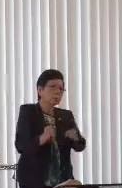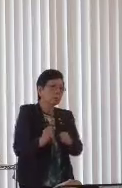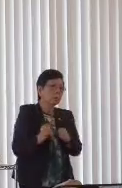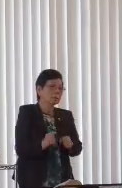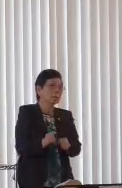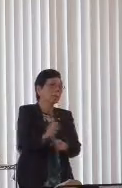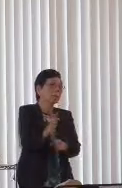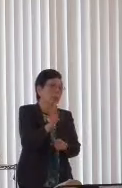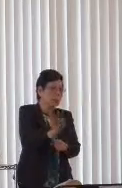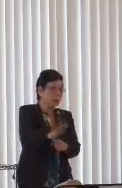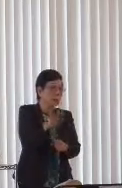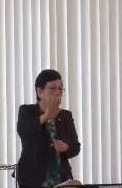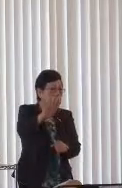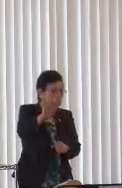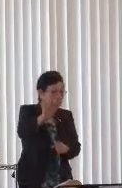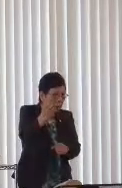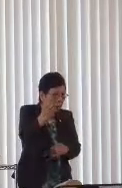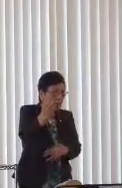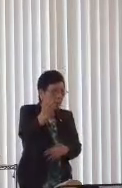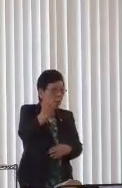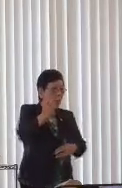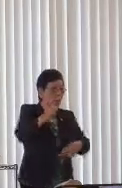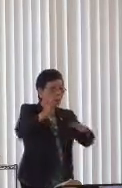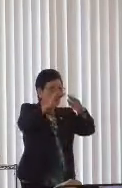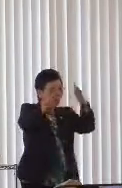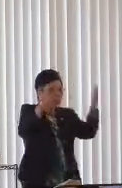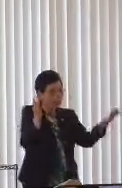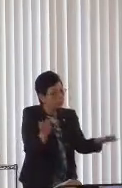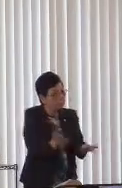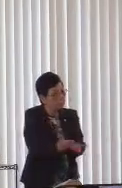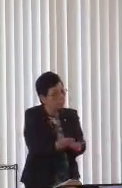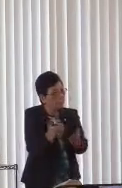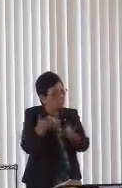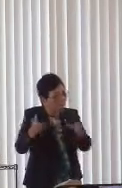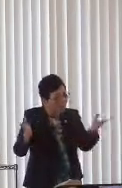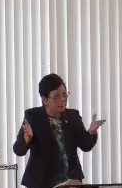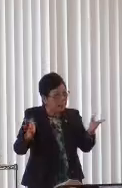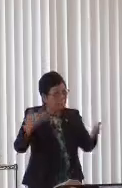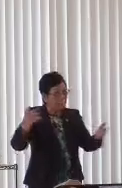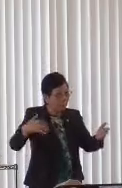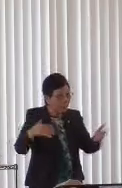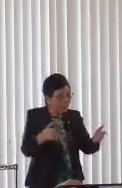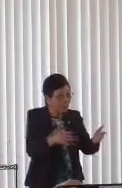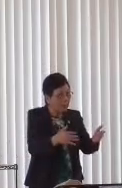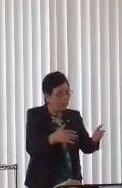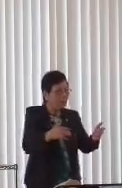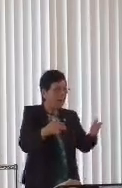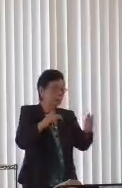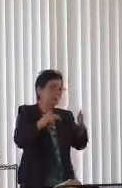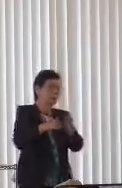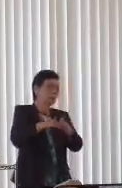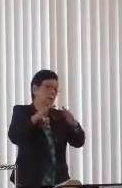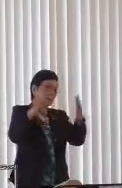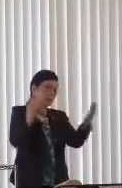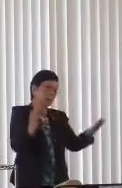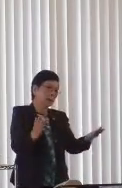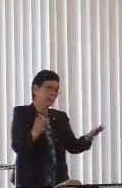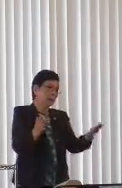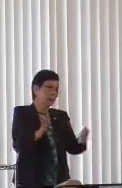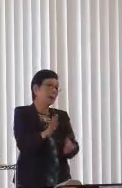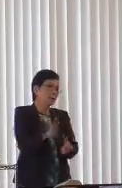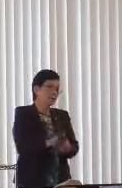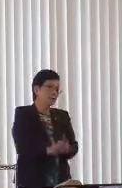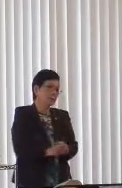まあ、不完全です。いろんな、まあ、間違っているところがあったり、うまく機能していないところがあったり、国とし